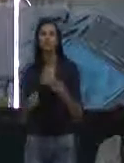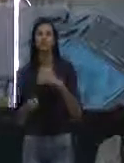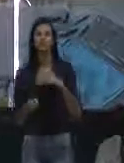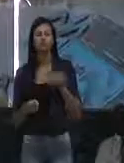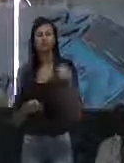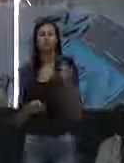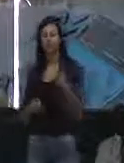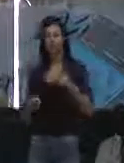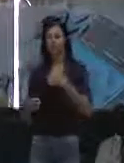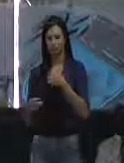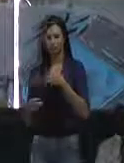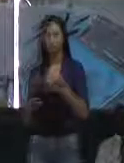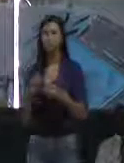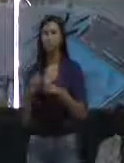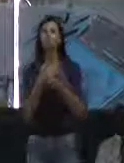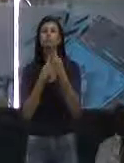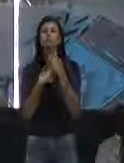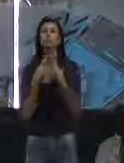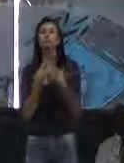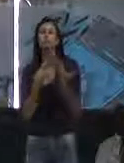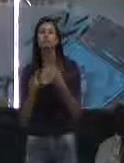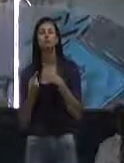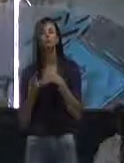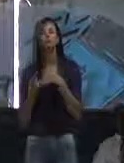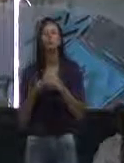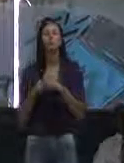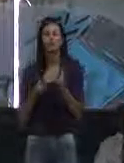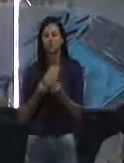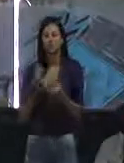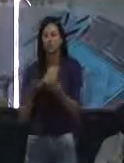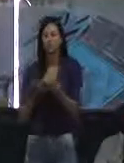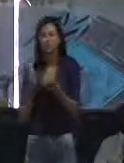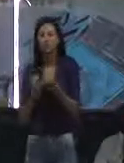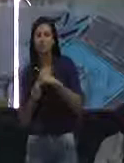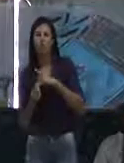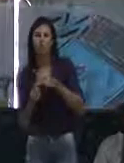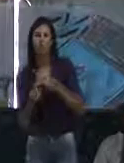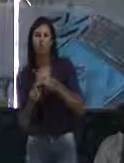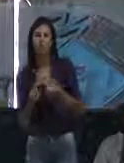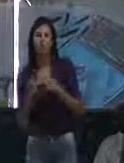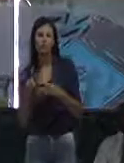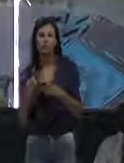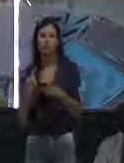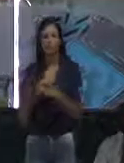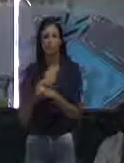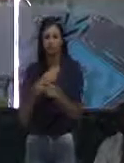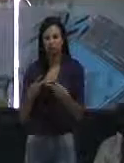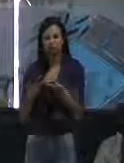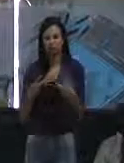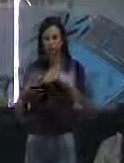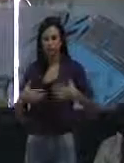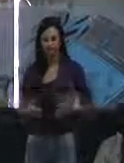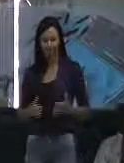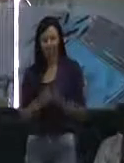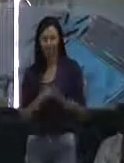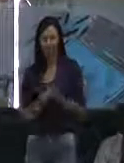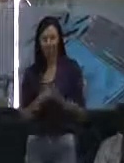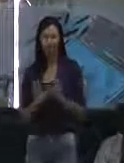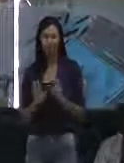ser, pois aquele que deseja tais virtudes é incapaz de alcançá-la, seja pela incompetência e limitação física, seja